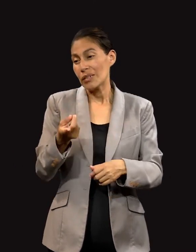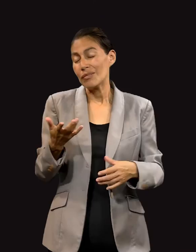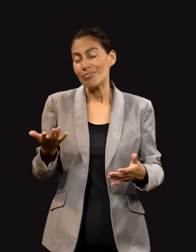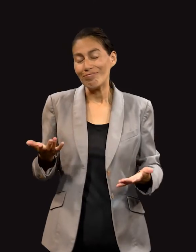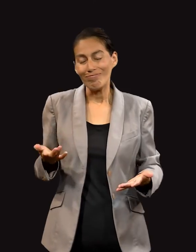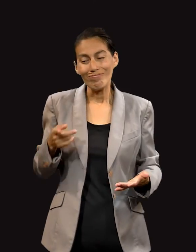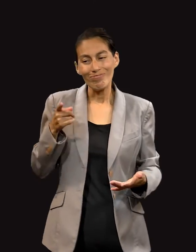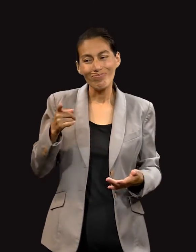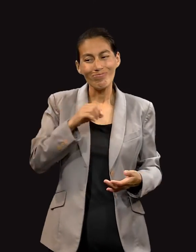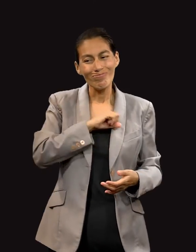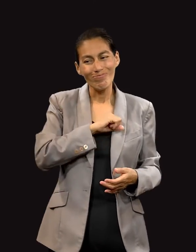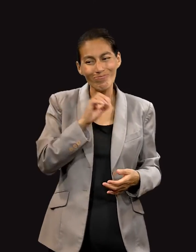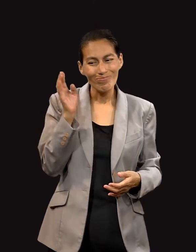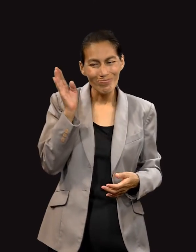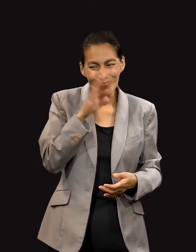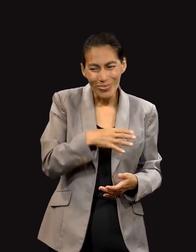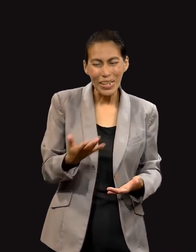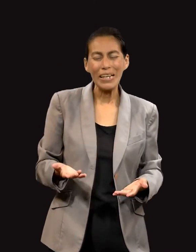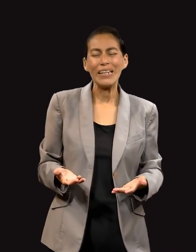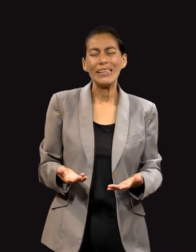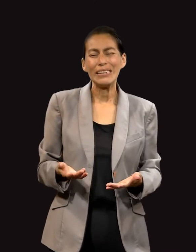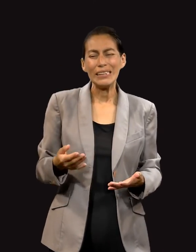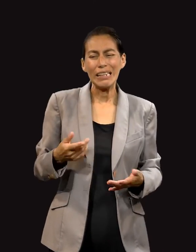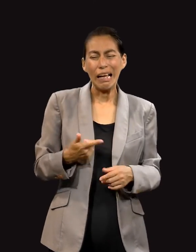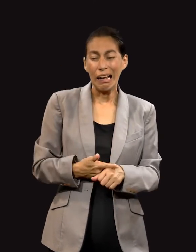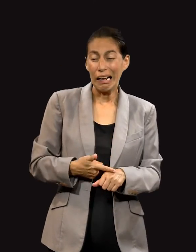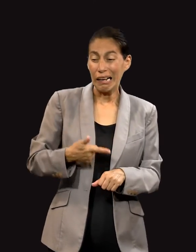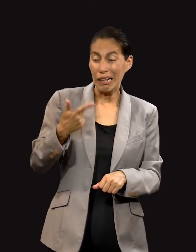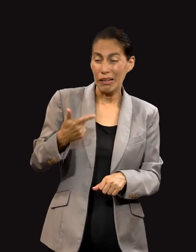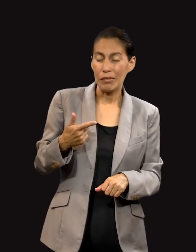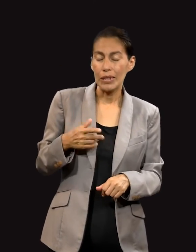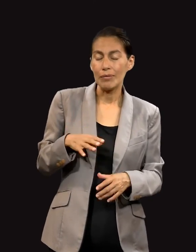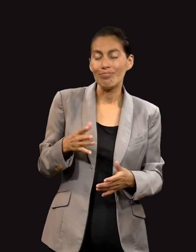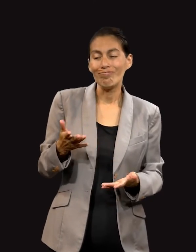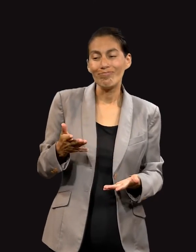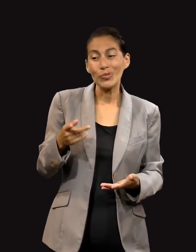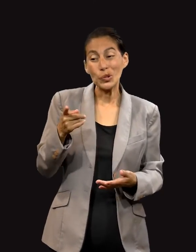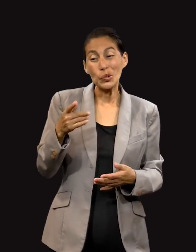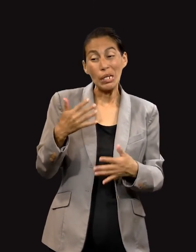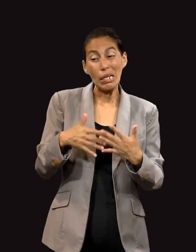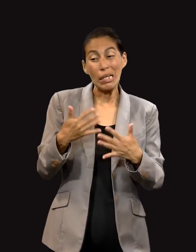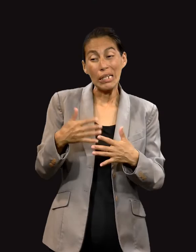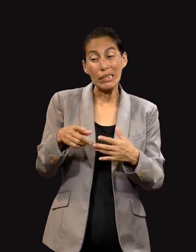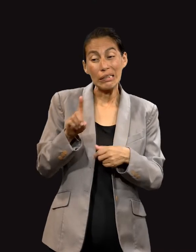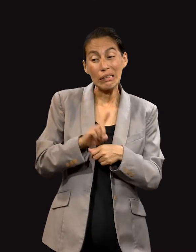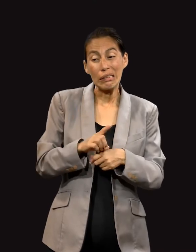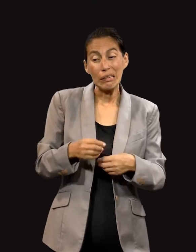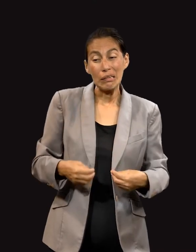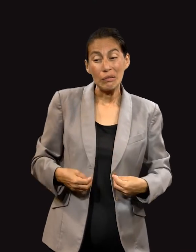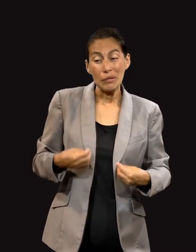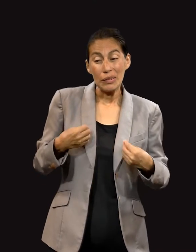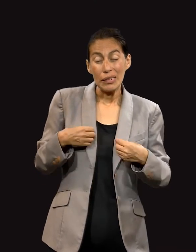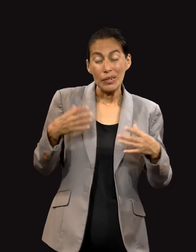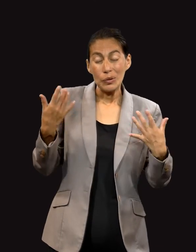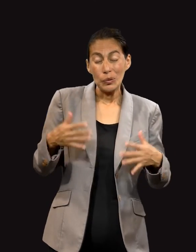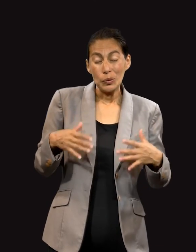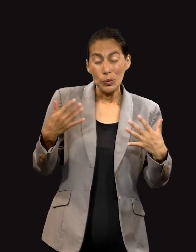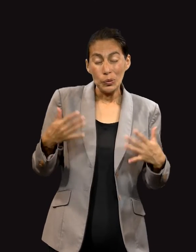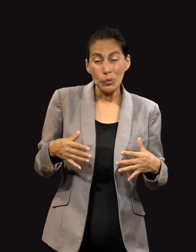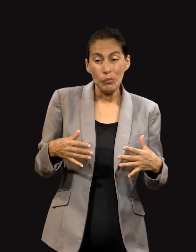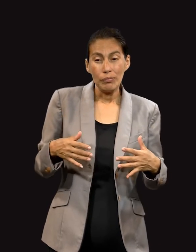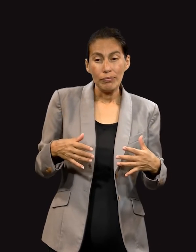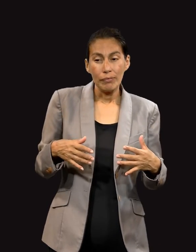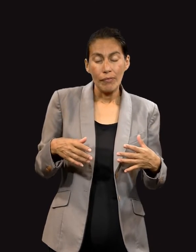Otra vez estás muy mal. Este, pues para mí que tienes unos 15 días de vida.